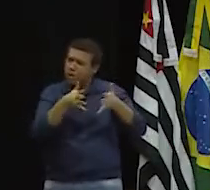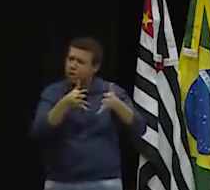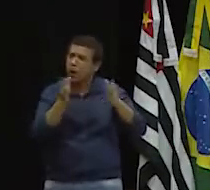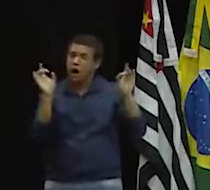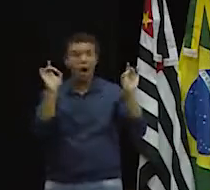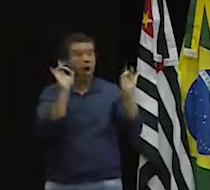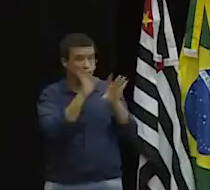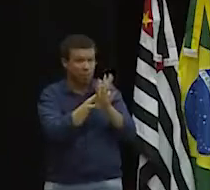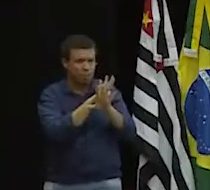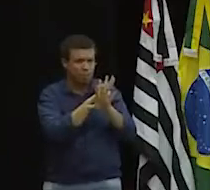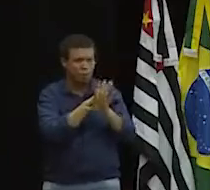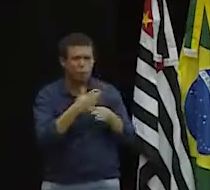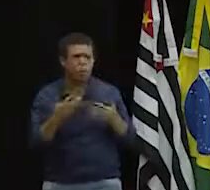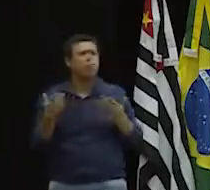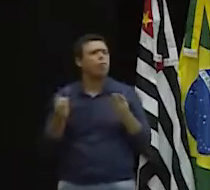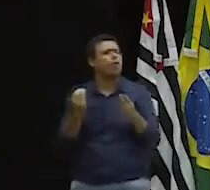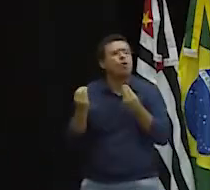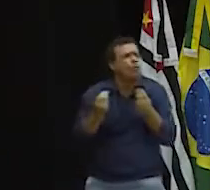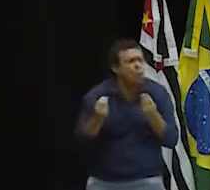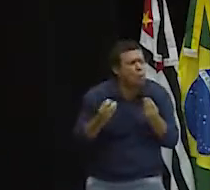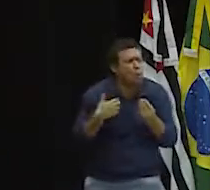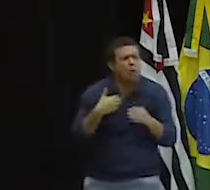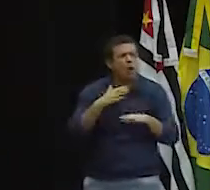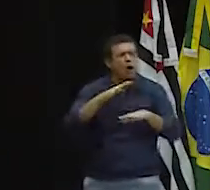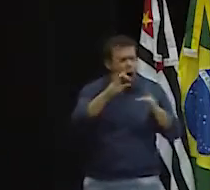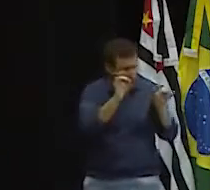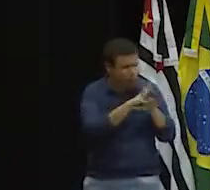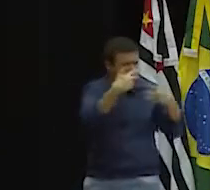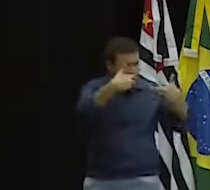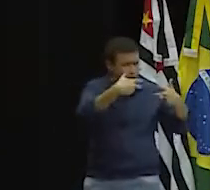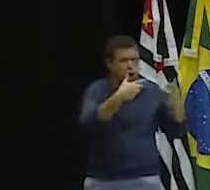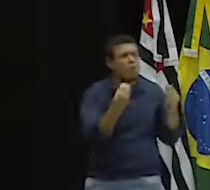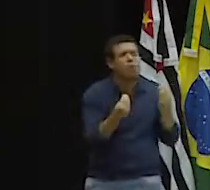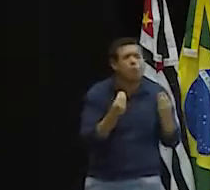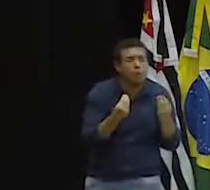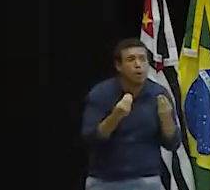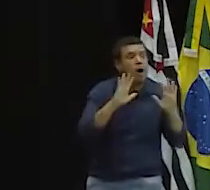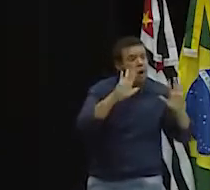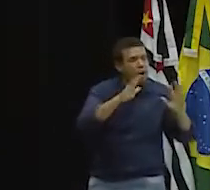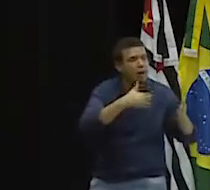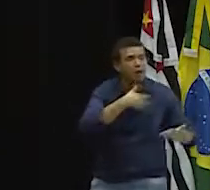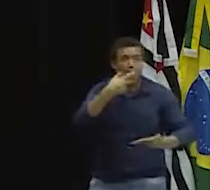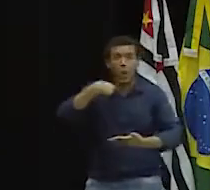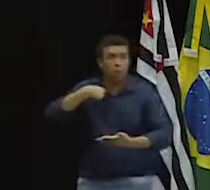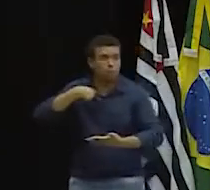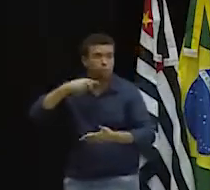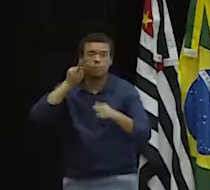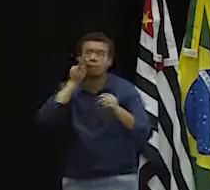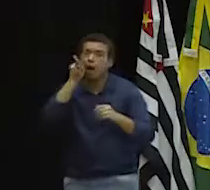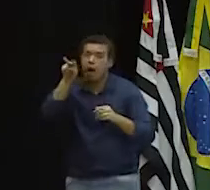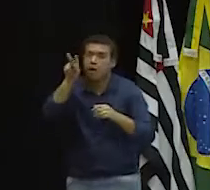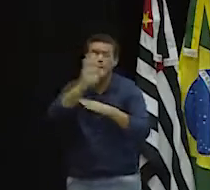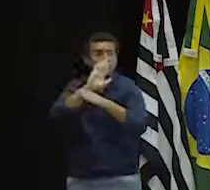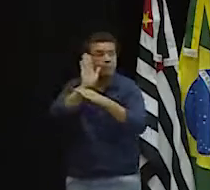de sinais, todos os diálogos. Ao término das gravações,